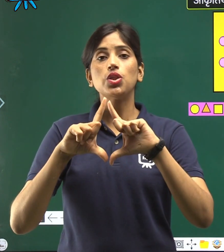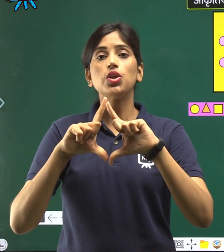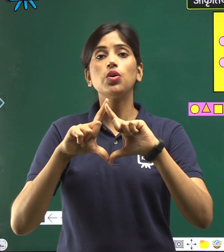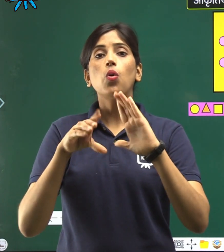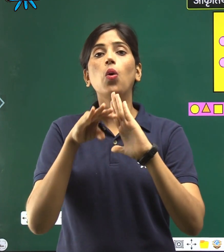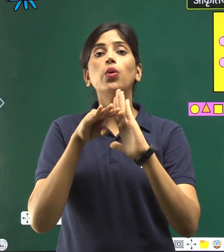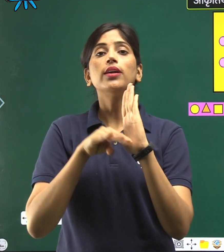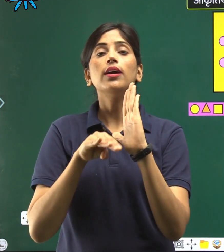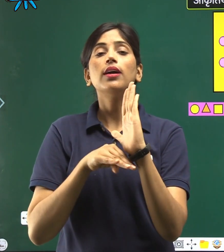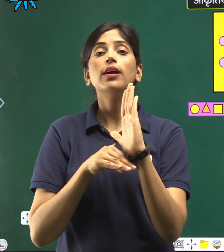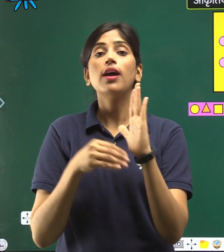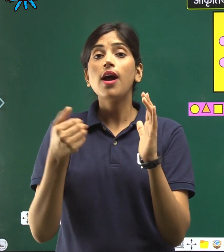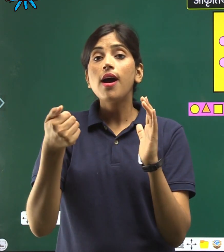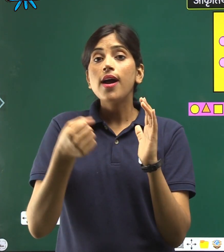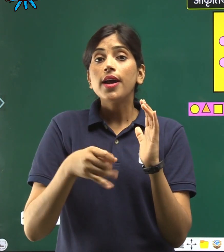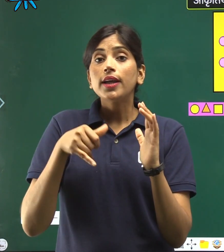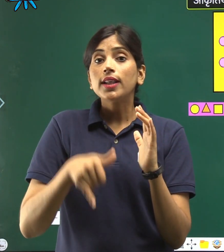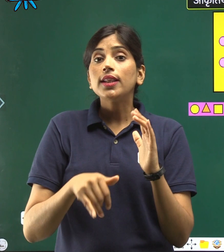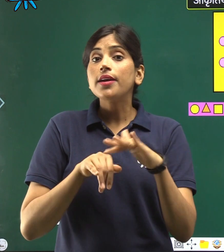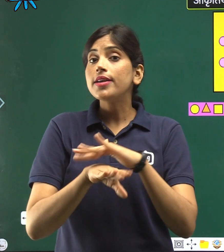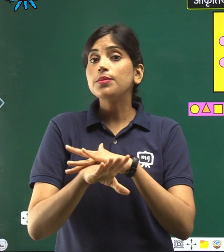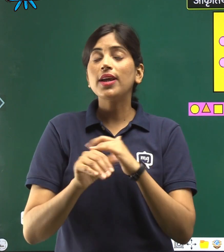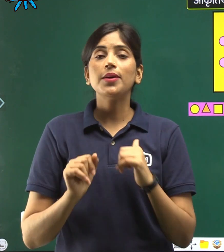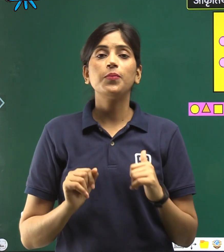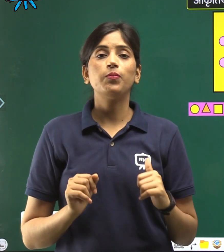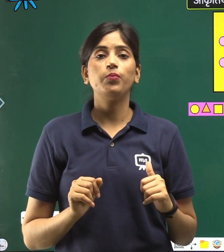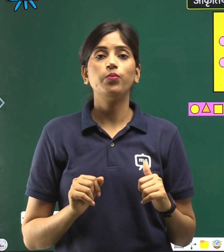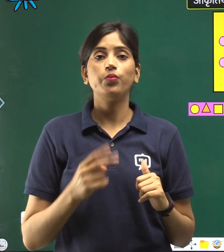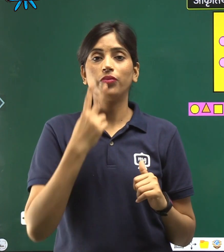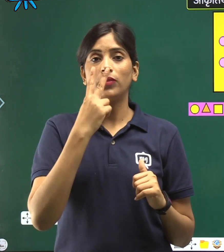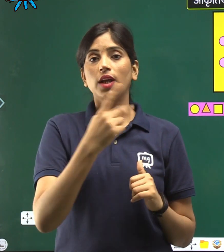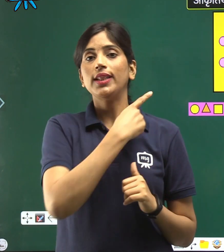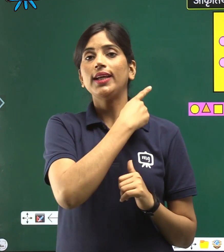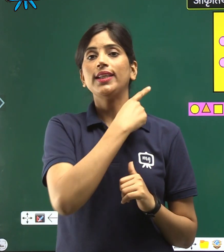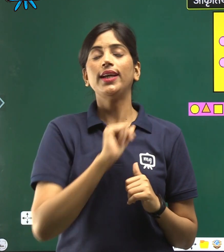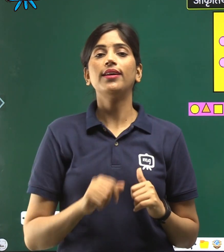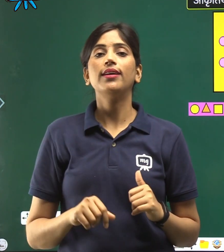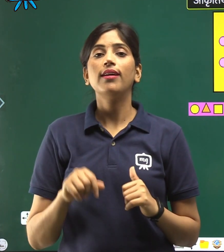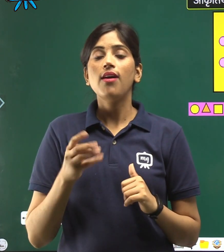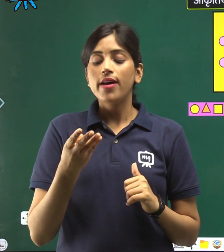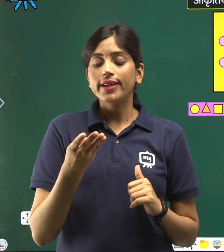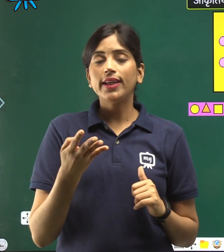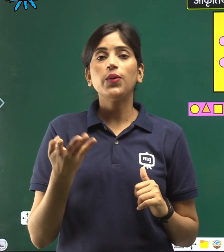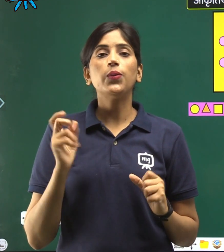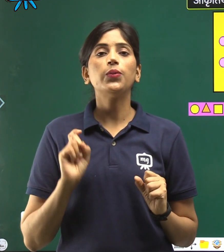त्रिकोण कितनी है इसमें? देखते हैं,